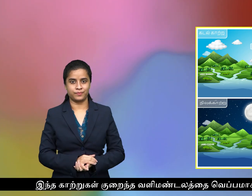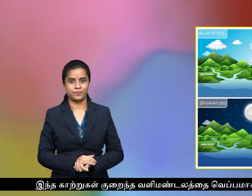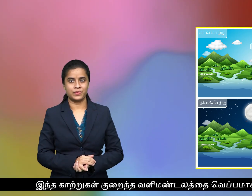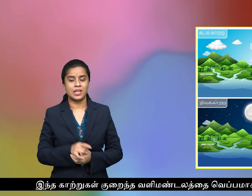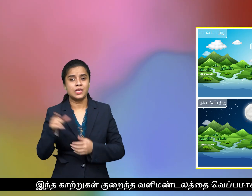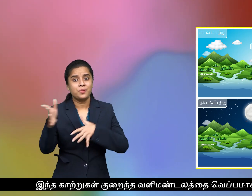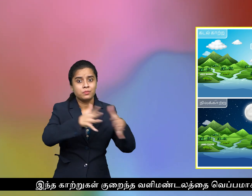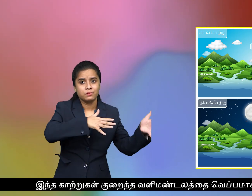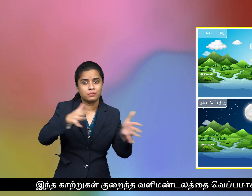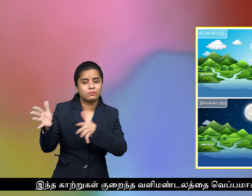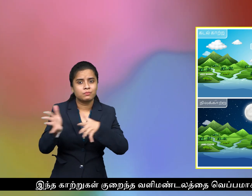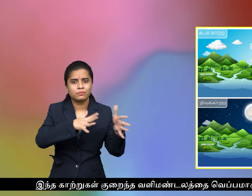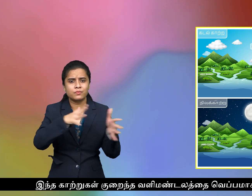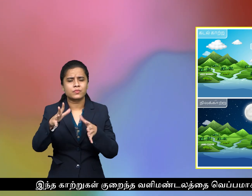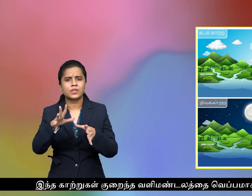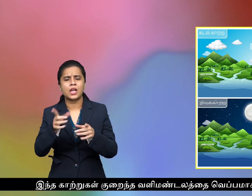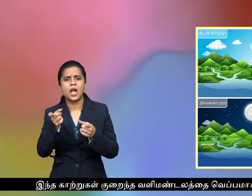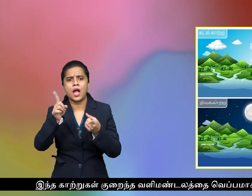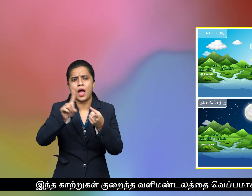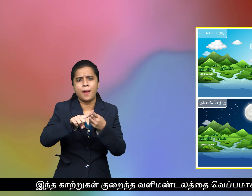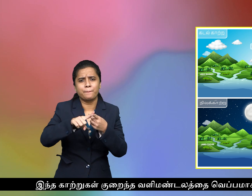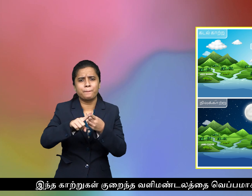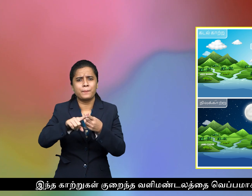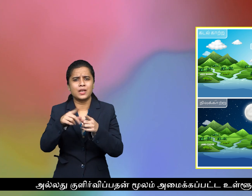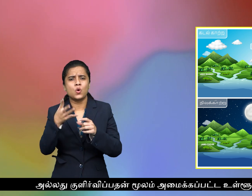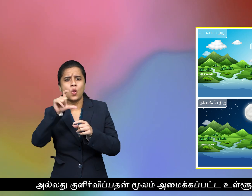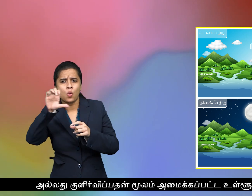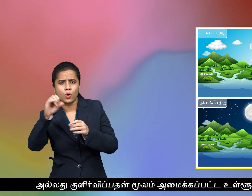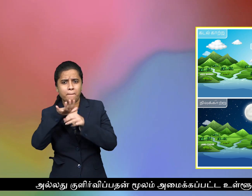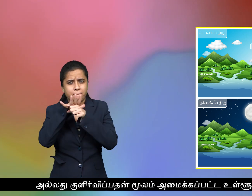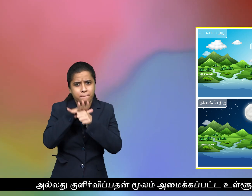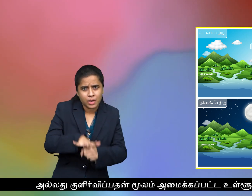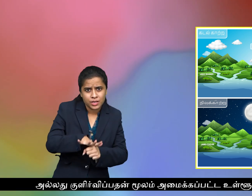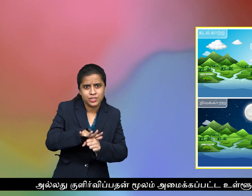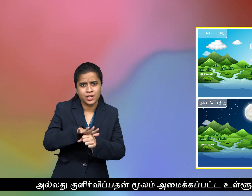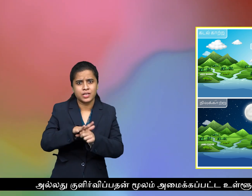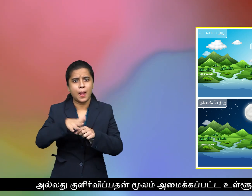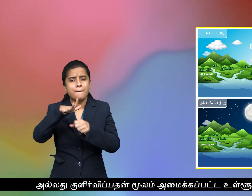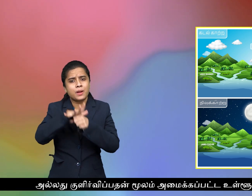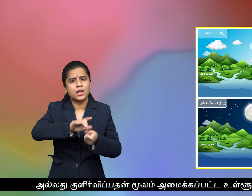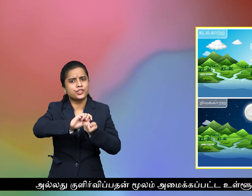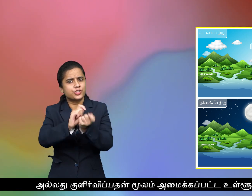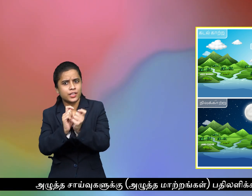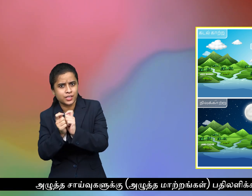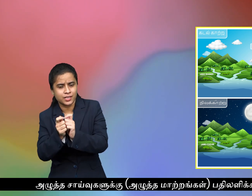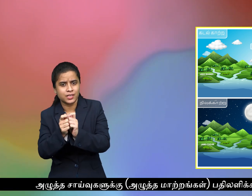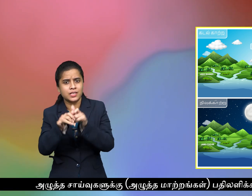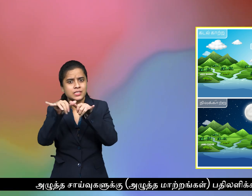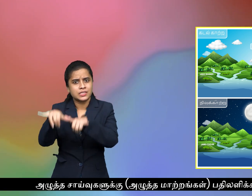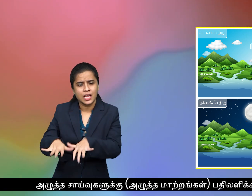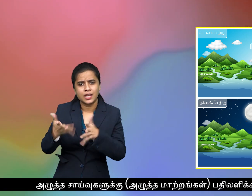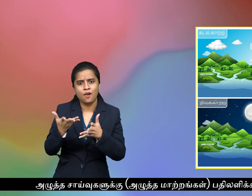இந்த காற்றுகள் குறைந்த வளிமண்டலத்தை வெப்பமாக்குதல் அல்லது குளிர்விப்பதின் மூலம் அமைக்கப்பட்ட உள்ளூர்